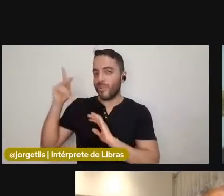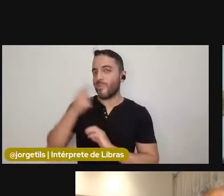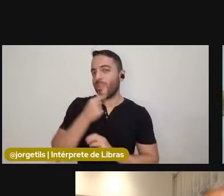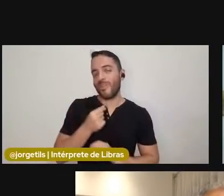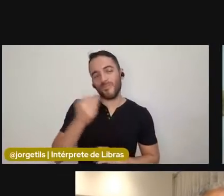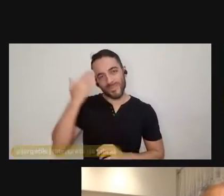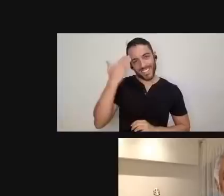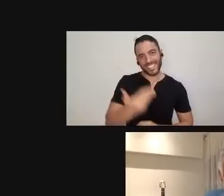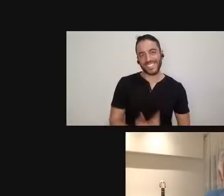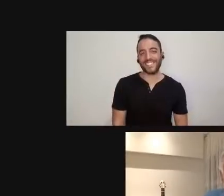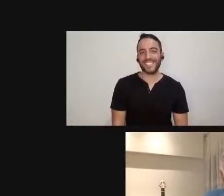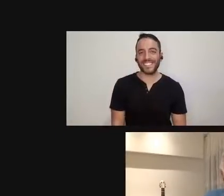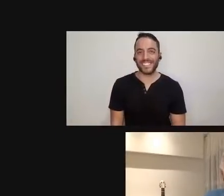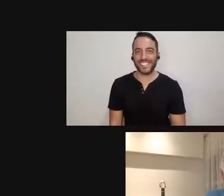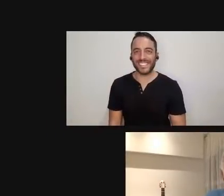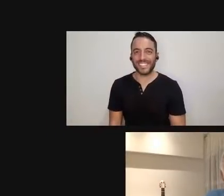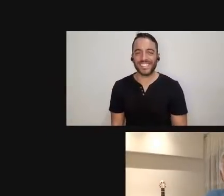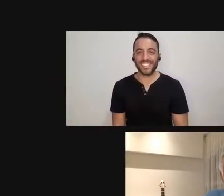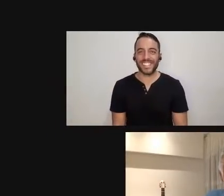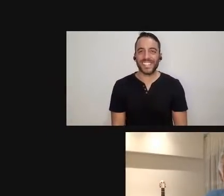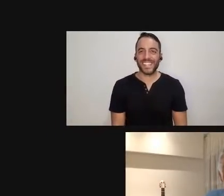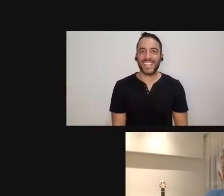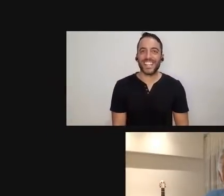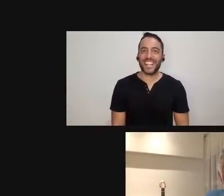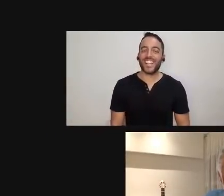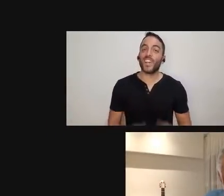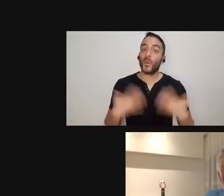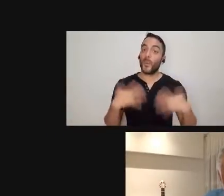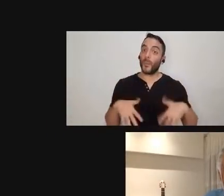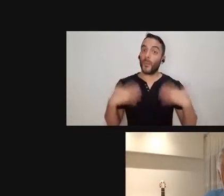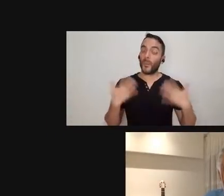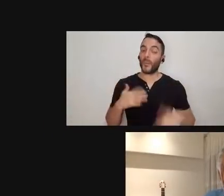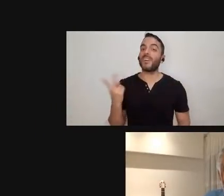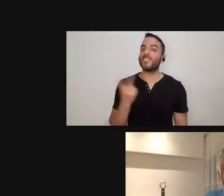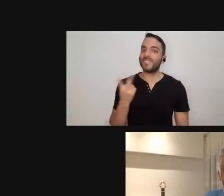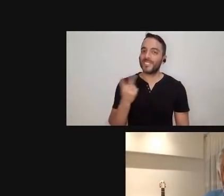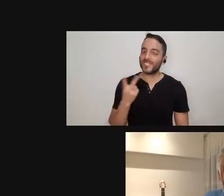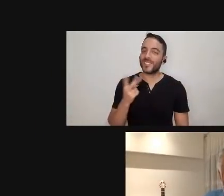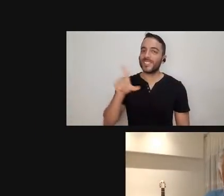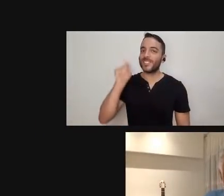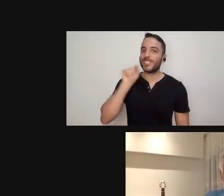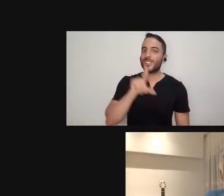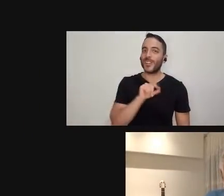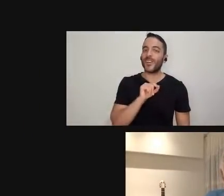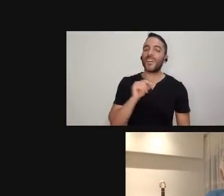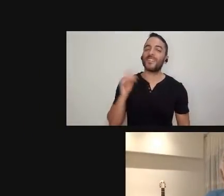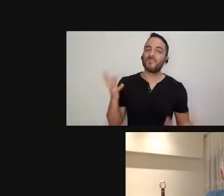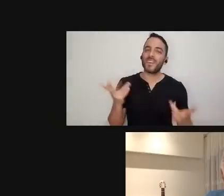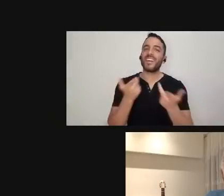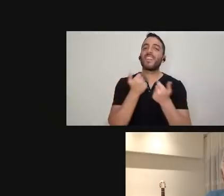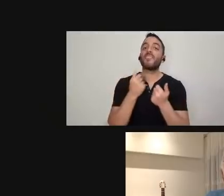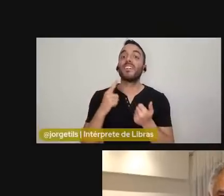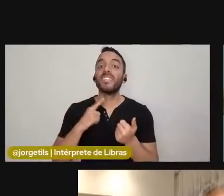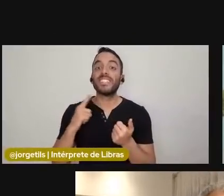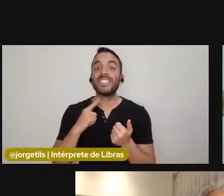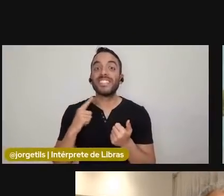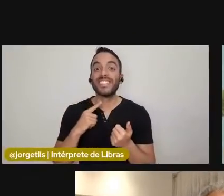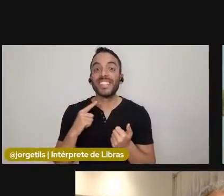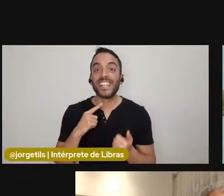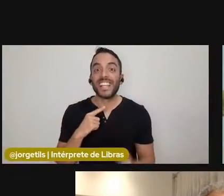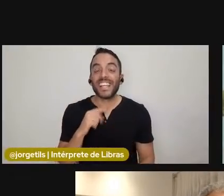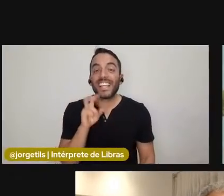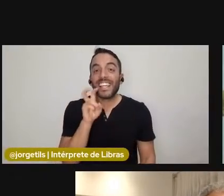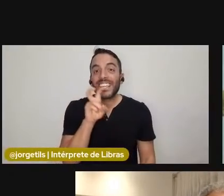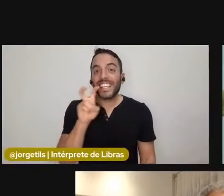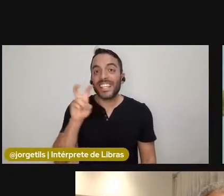gente. Só isso. Gente, a gente acertou nessa dupla. A gente tem mais de 550 pessoas falando